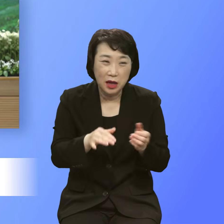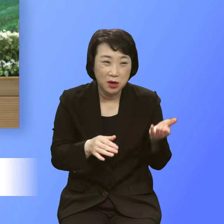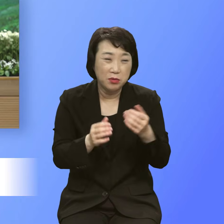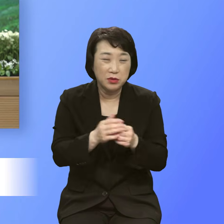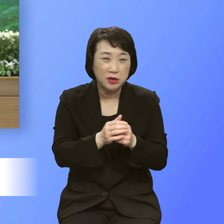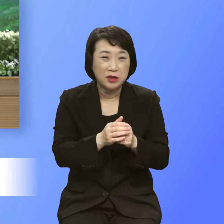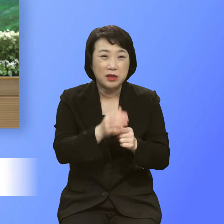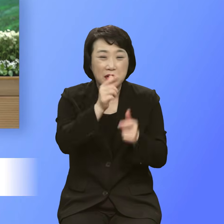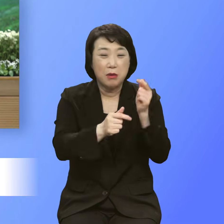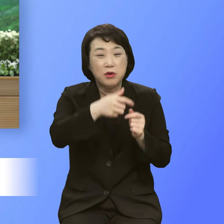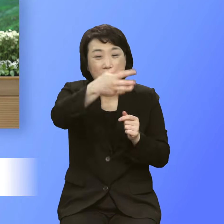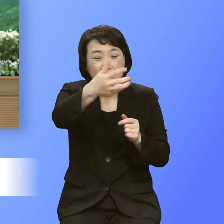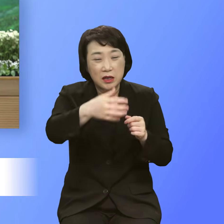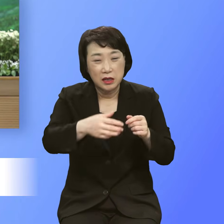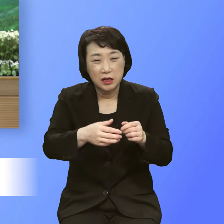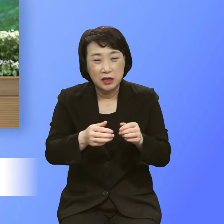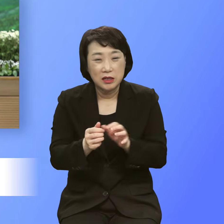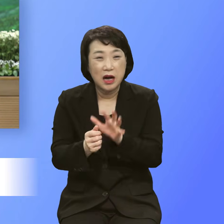되겠냐?